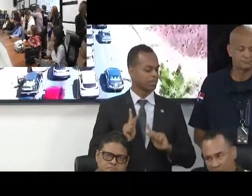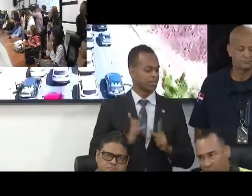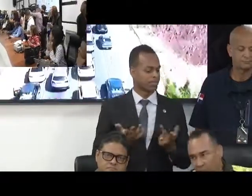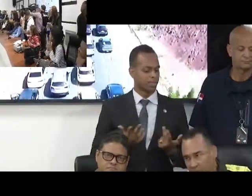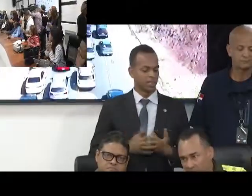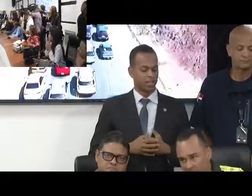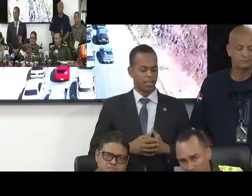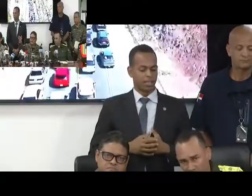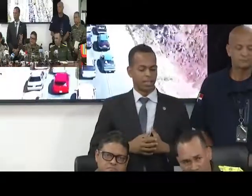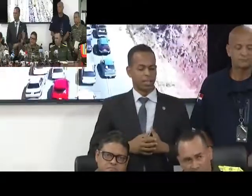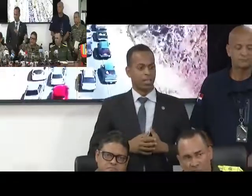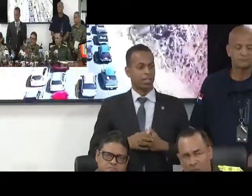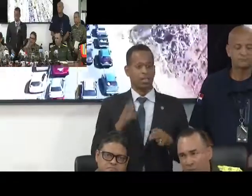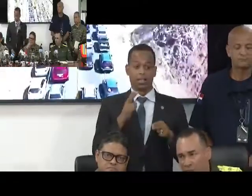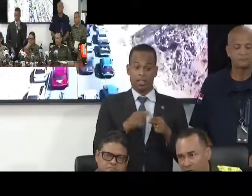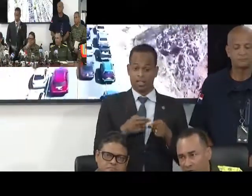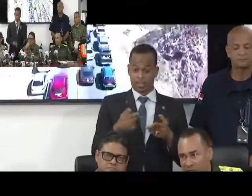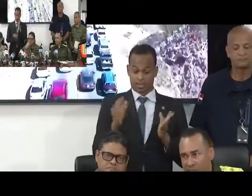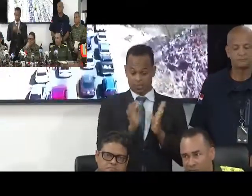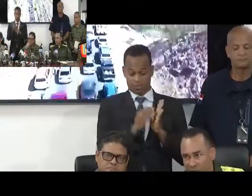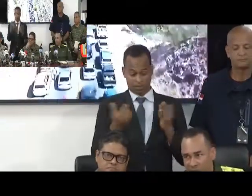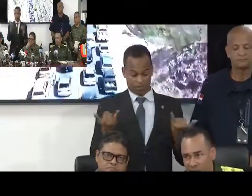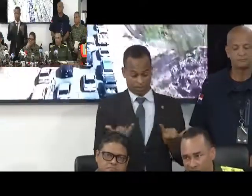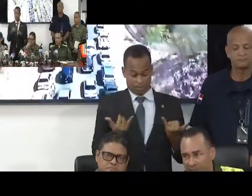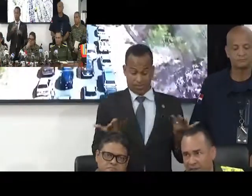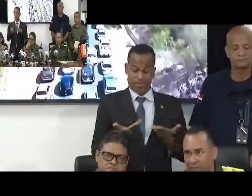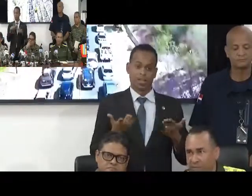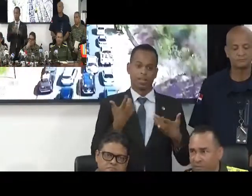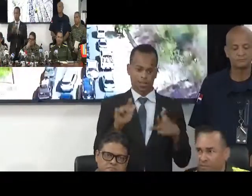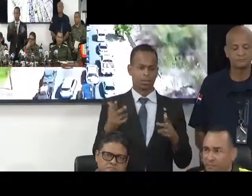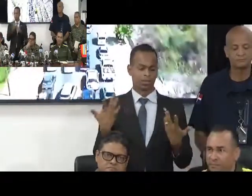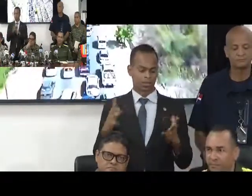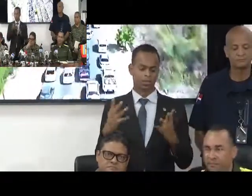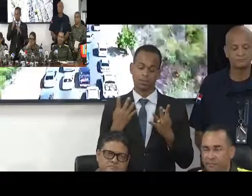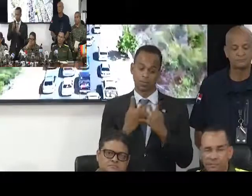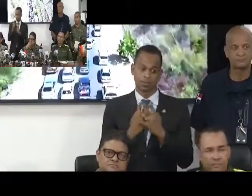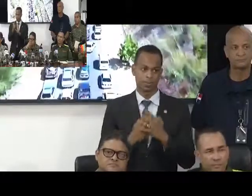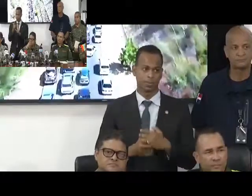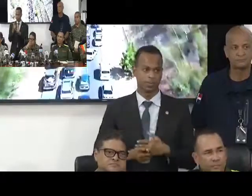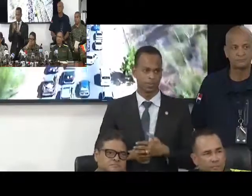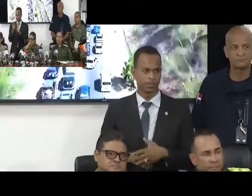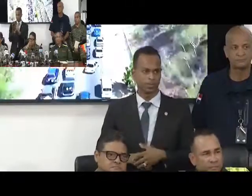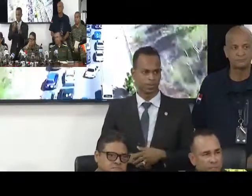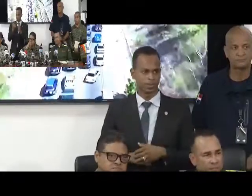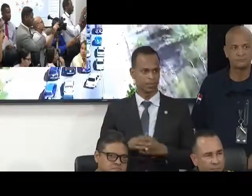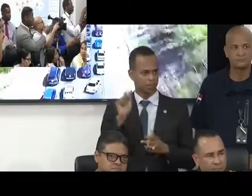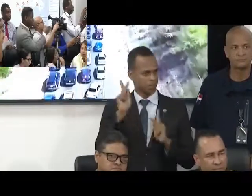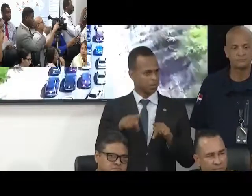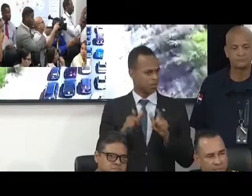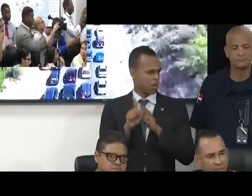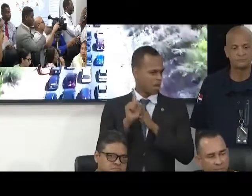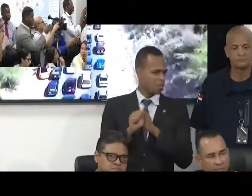Escúcheme, vamos a pasarle la palabra. ¿Se respetó la medida de prohibición de venta de alcohol el viernes a las 12 hasta el